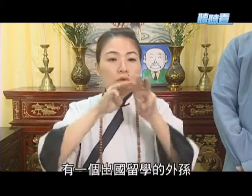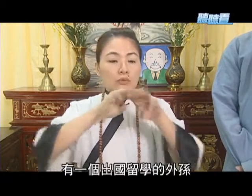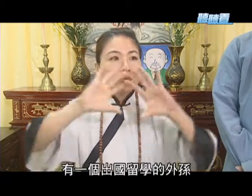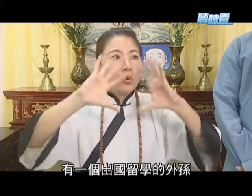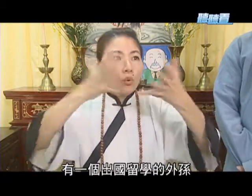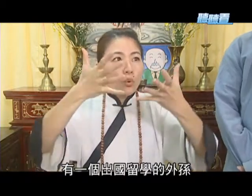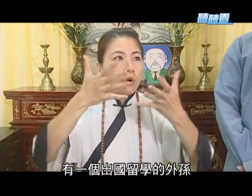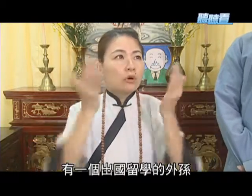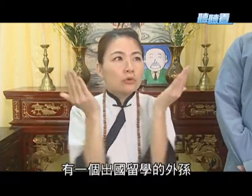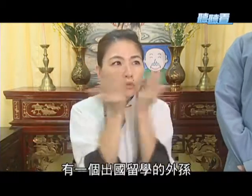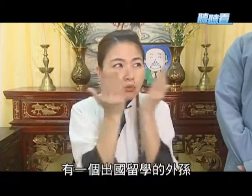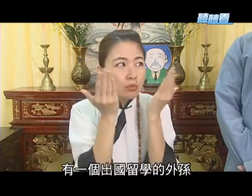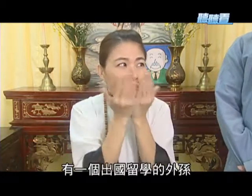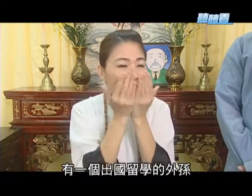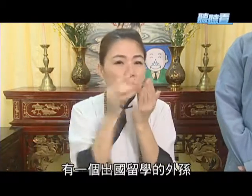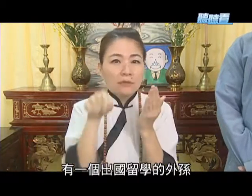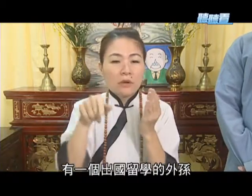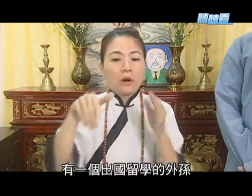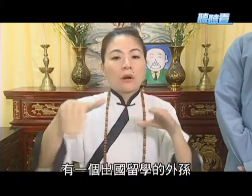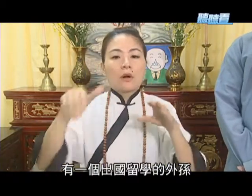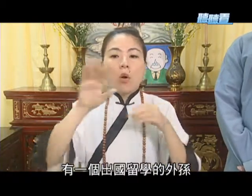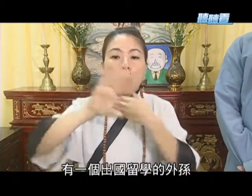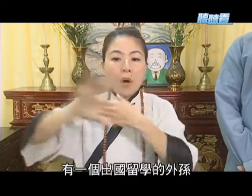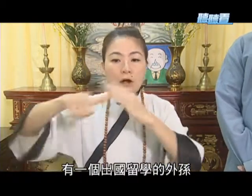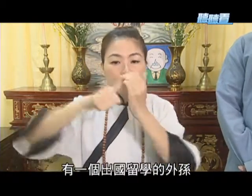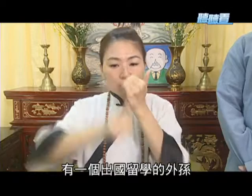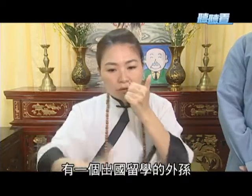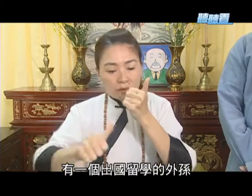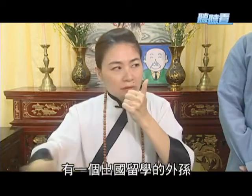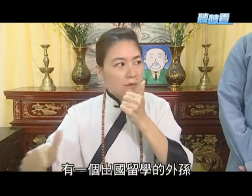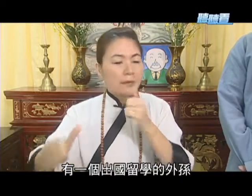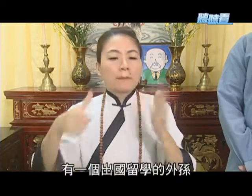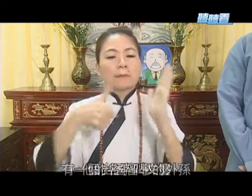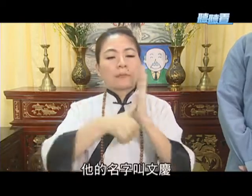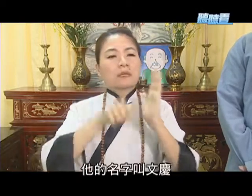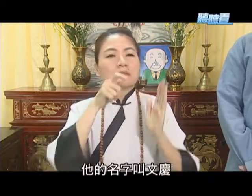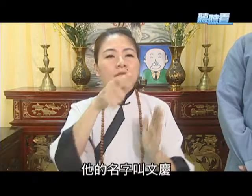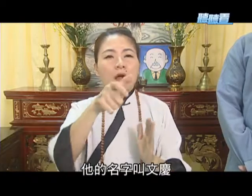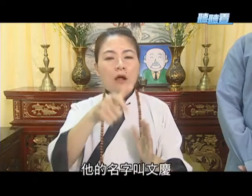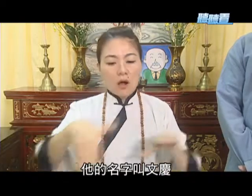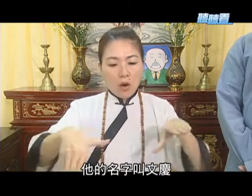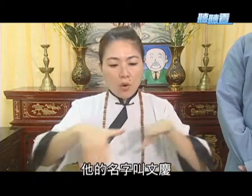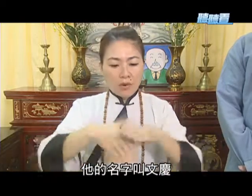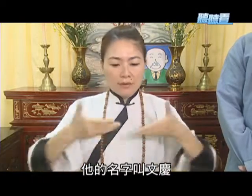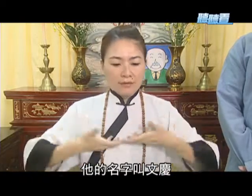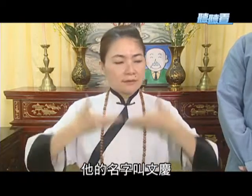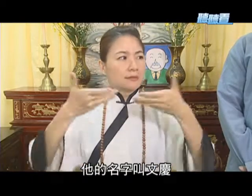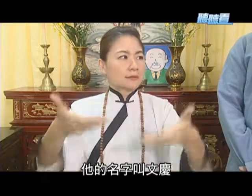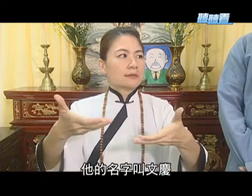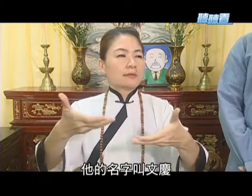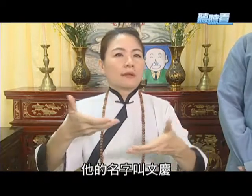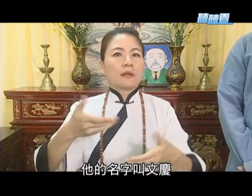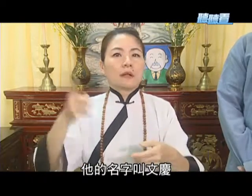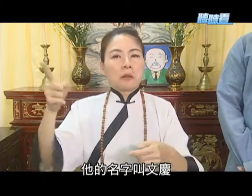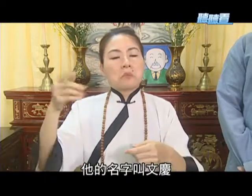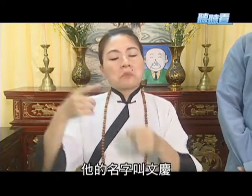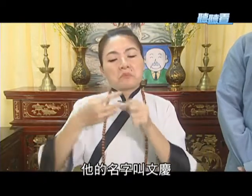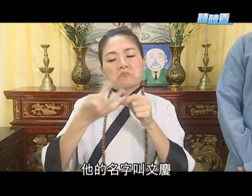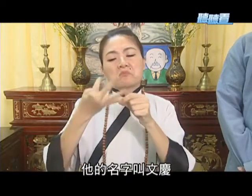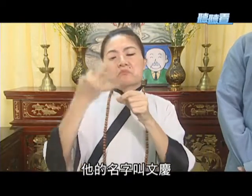个出国留学的外孙，他的名字叫文庆。文